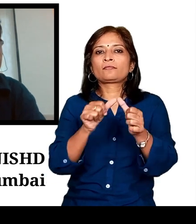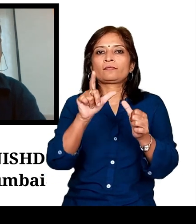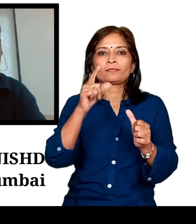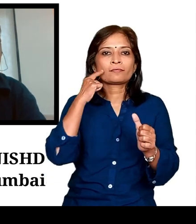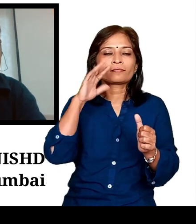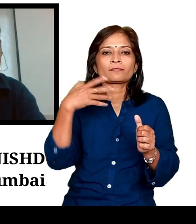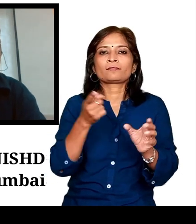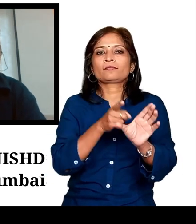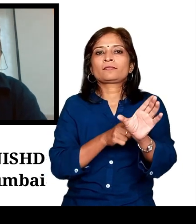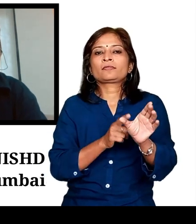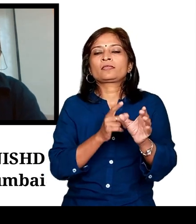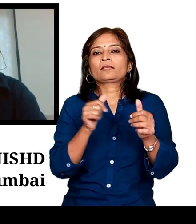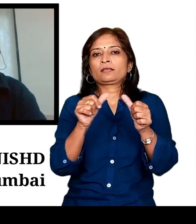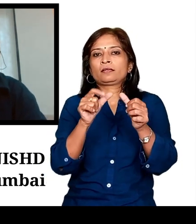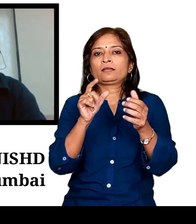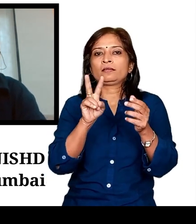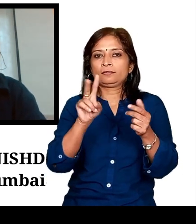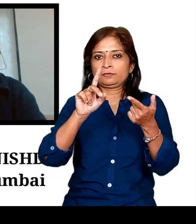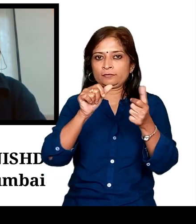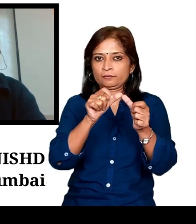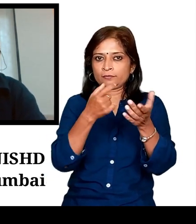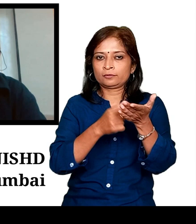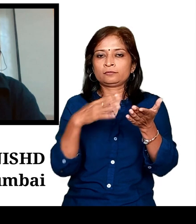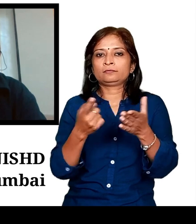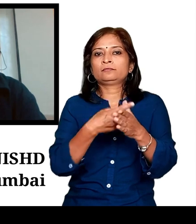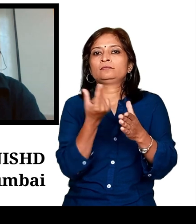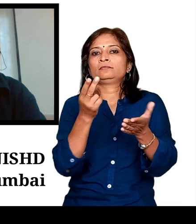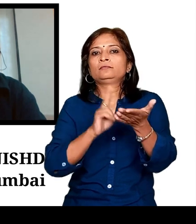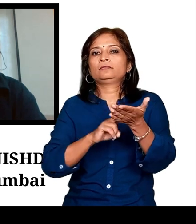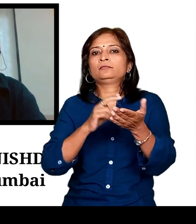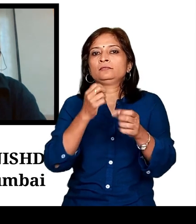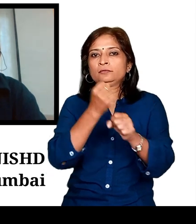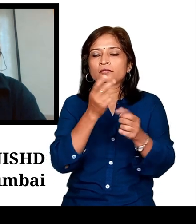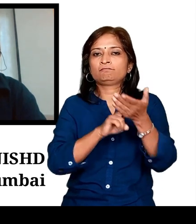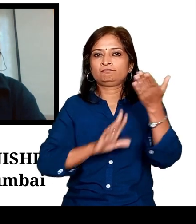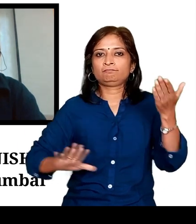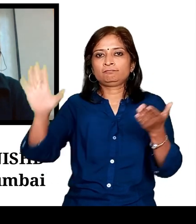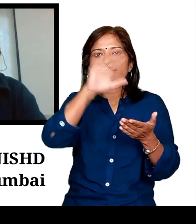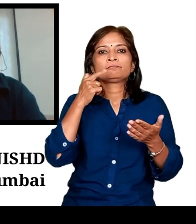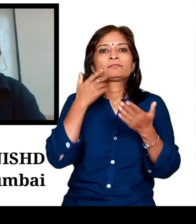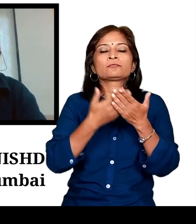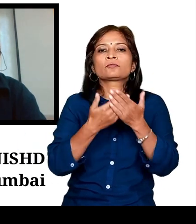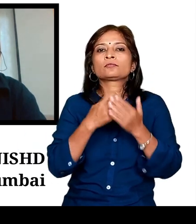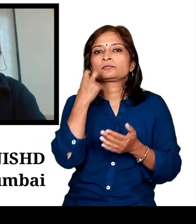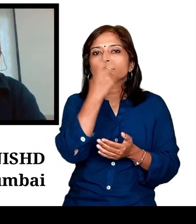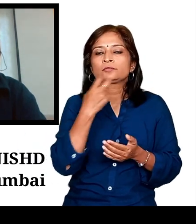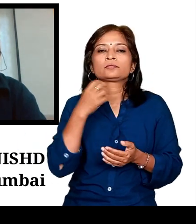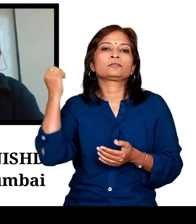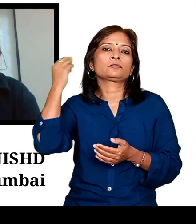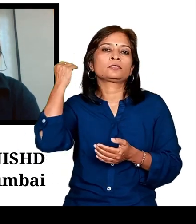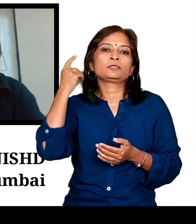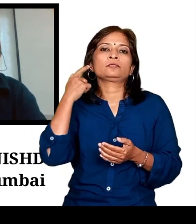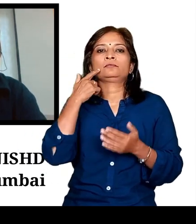अली यावर जंग का फुल फॉर्म ऐसे है, अली यावर जंग नेशनल इंस्टीट्यूट ऑफ स्पीच एंड हियरिंग